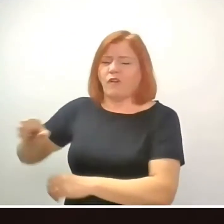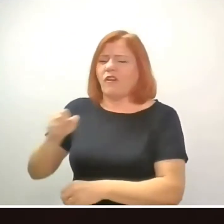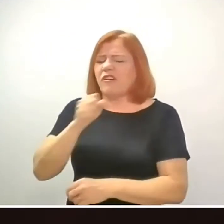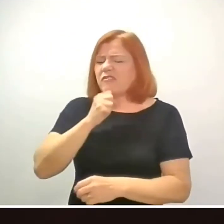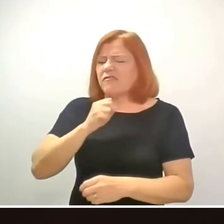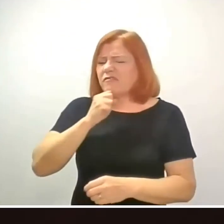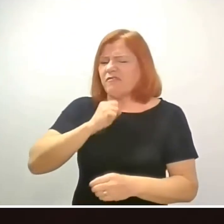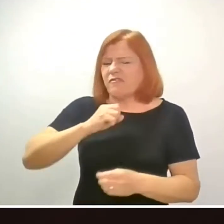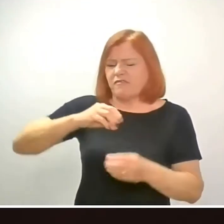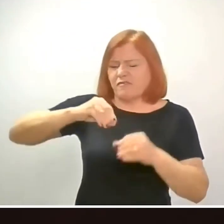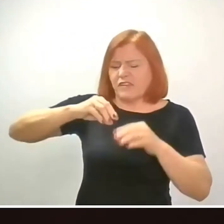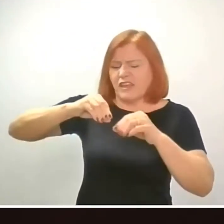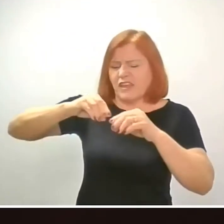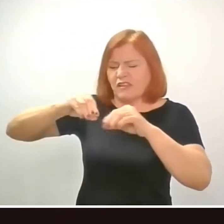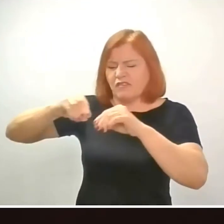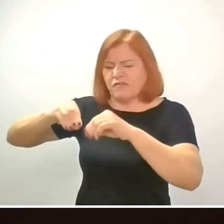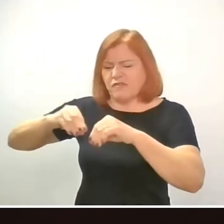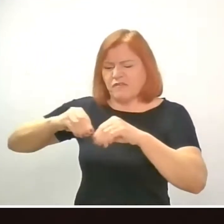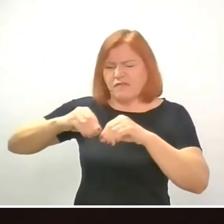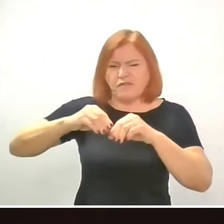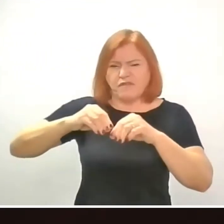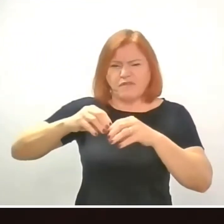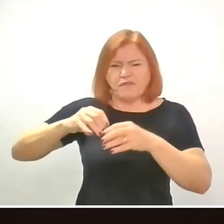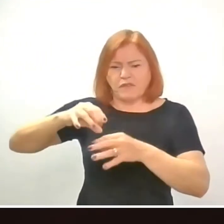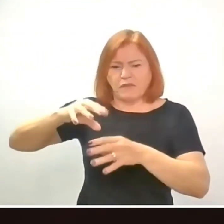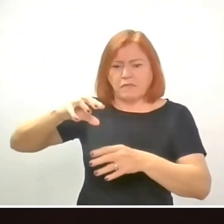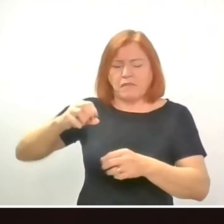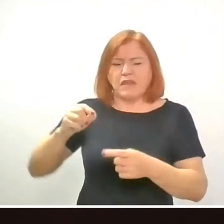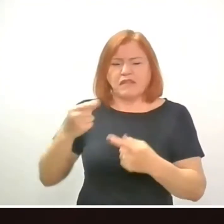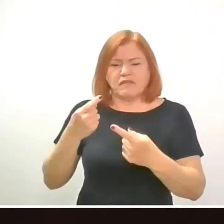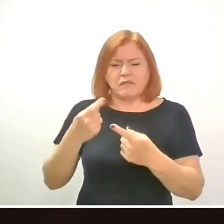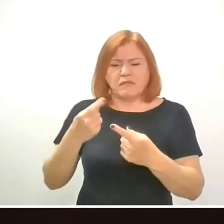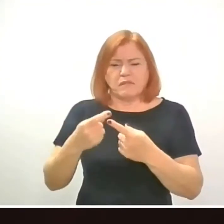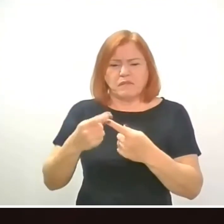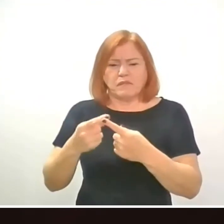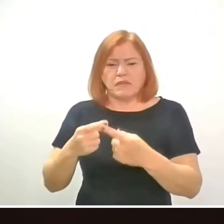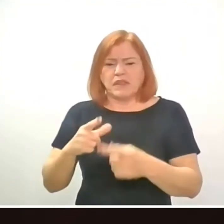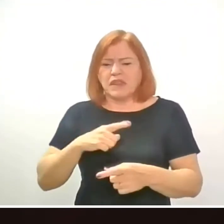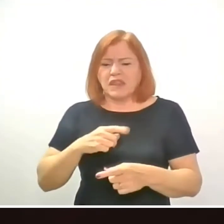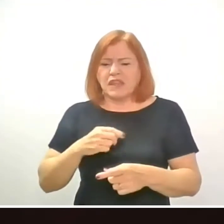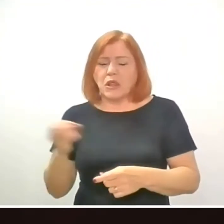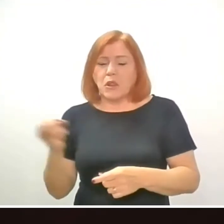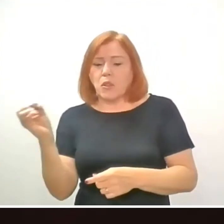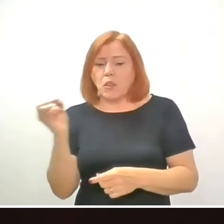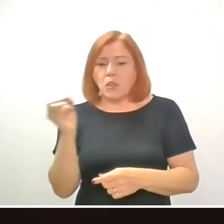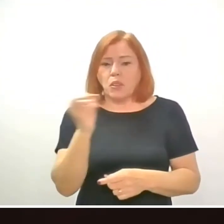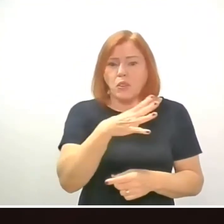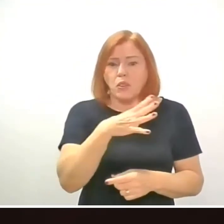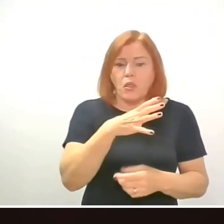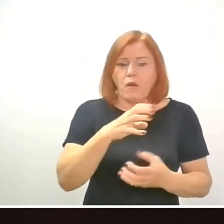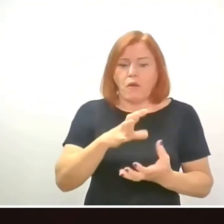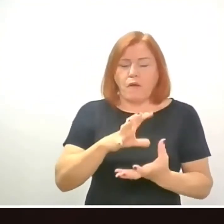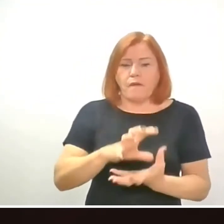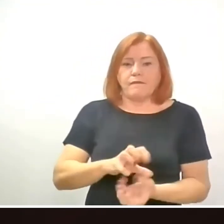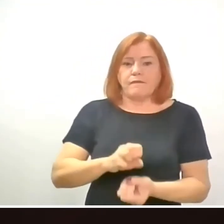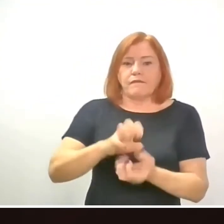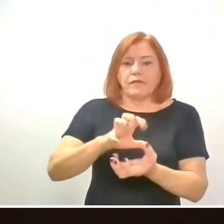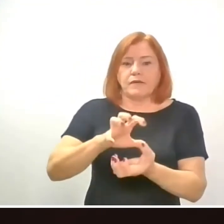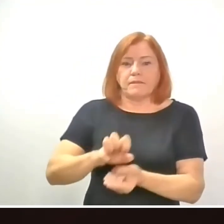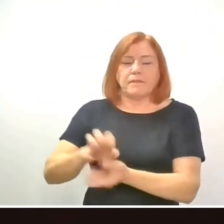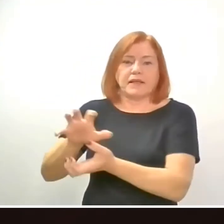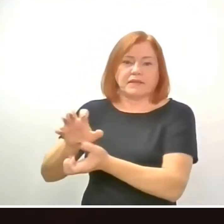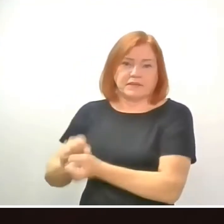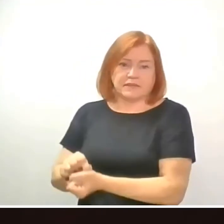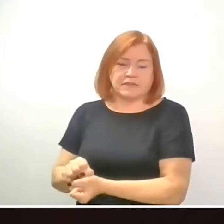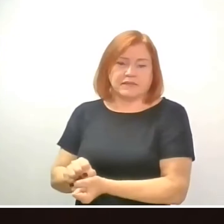nova massa, como sois de fato sem fermento. Pois também Cristo, nosso